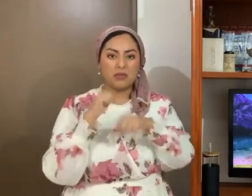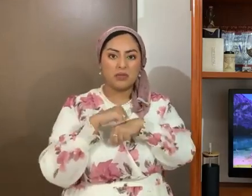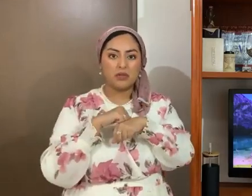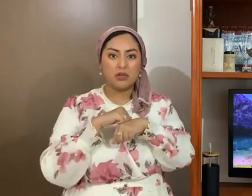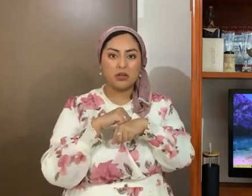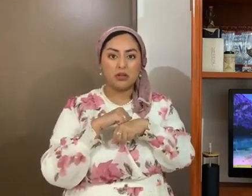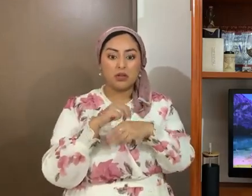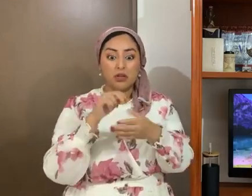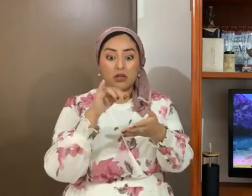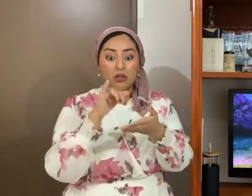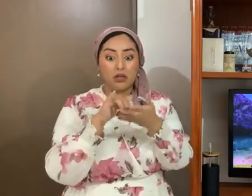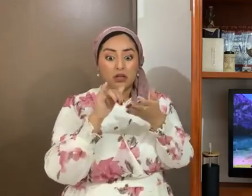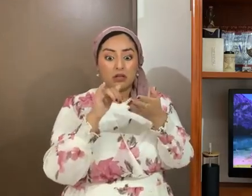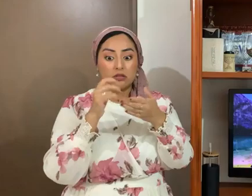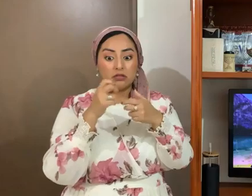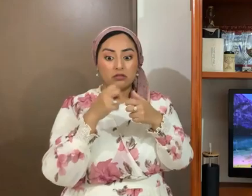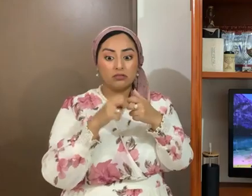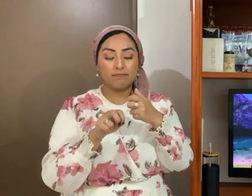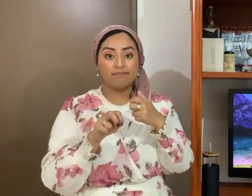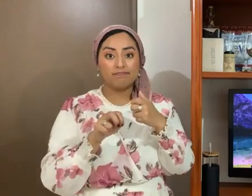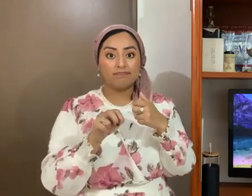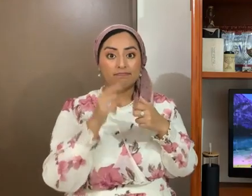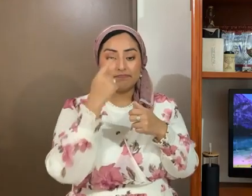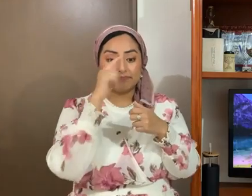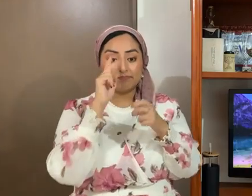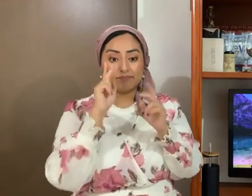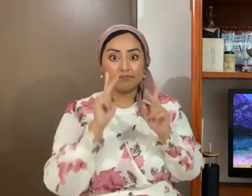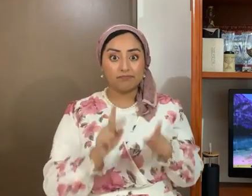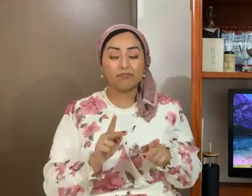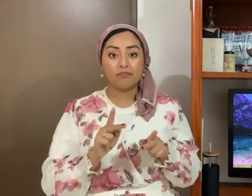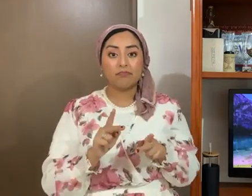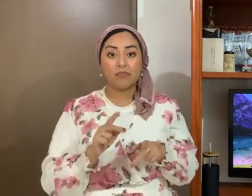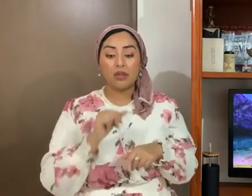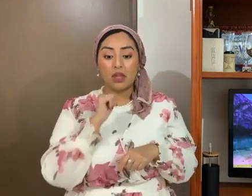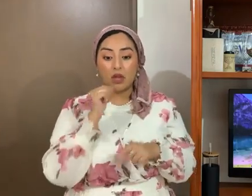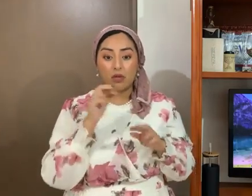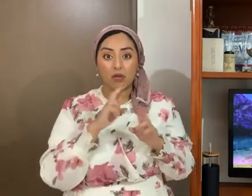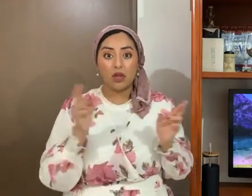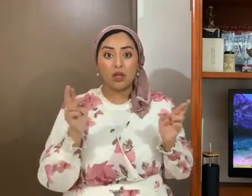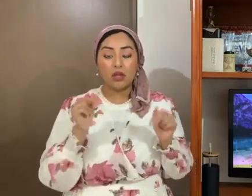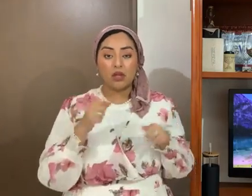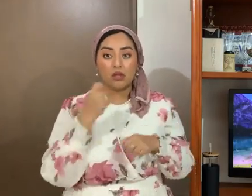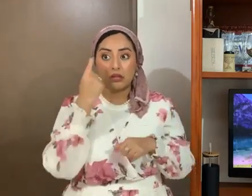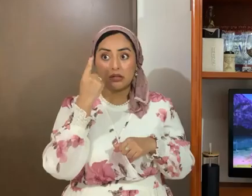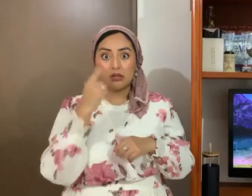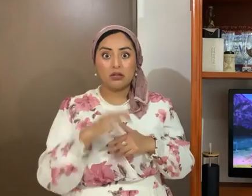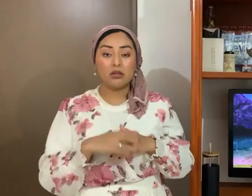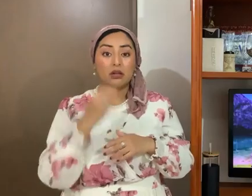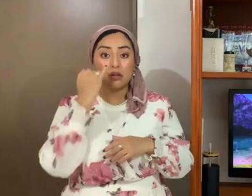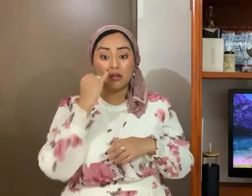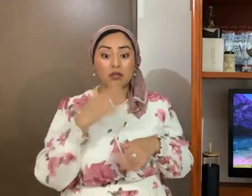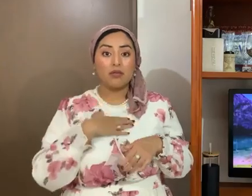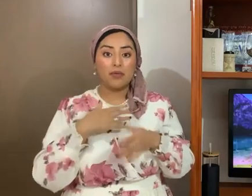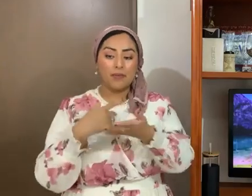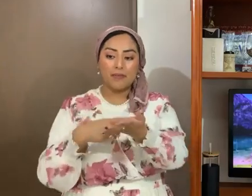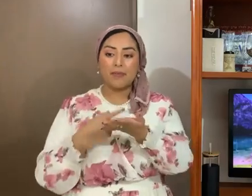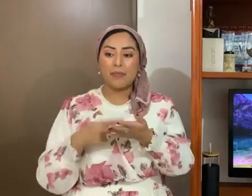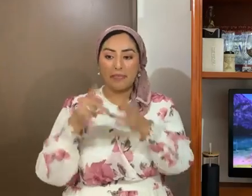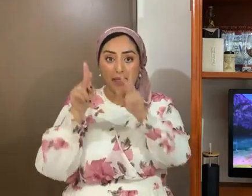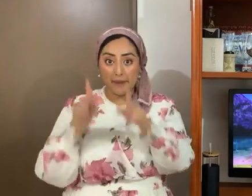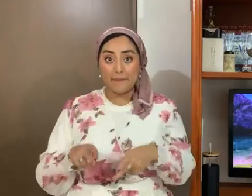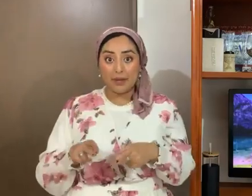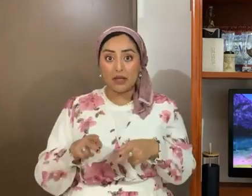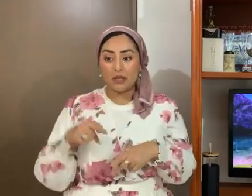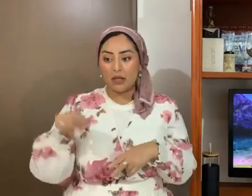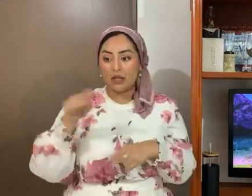Y esto puede, pues es difícil para una persona que no esté preparada a poder comprenderlo. Si yo voy a hablarle a esta persona